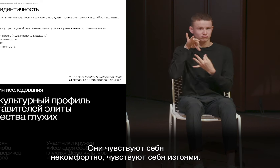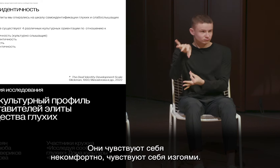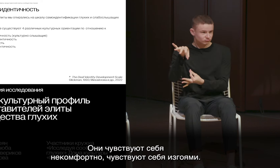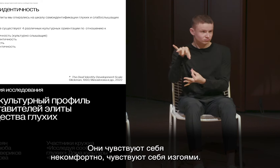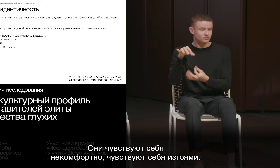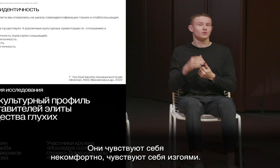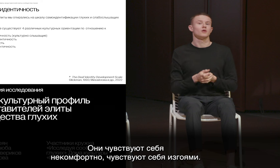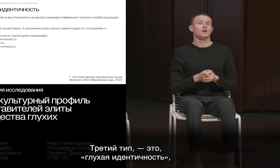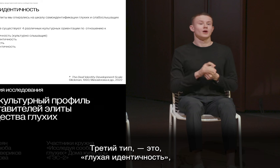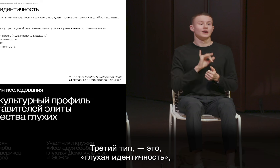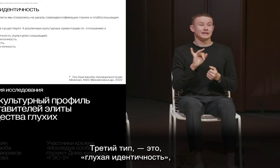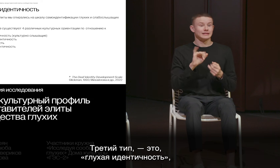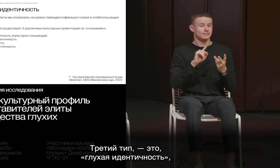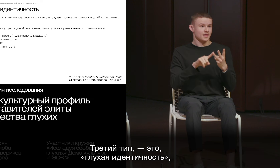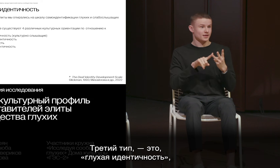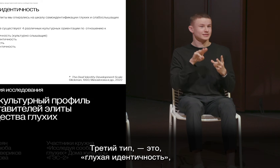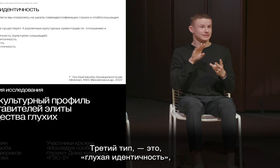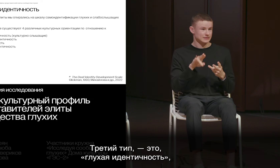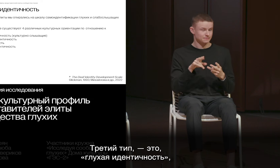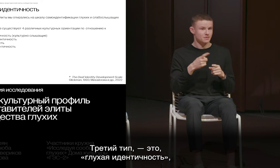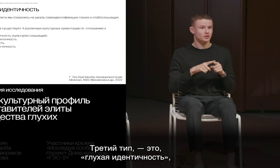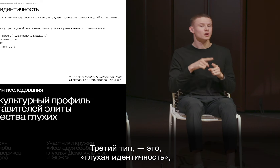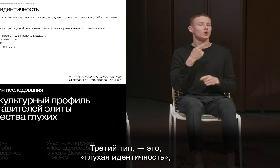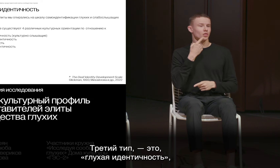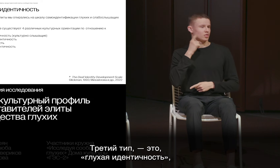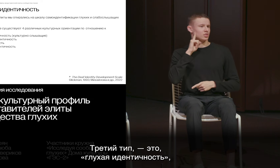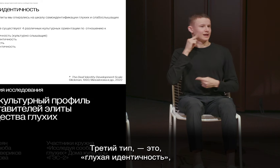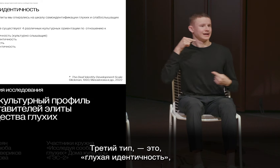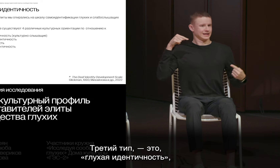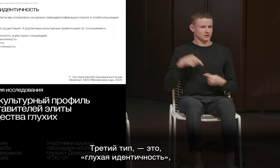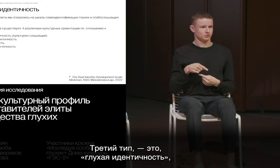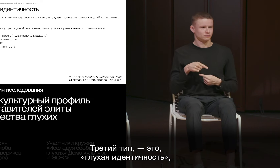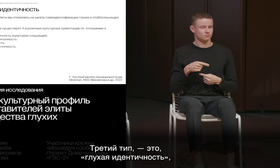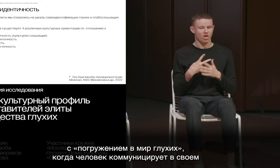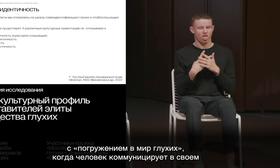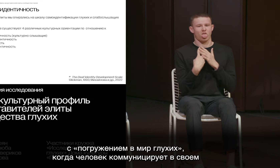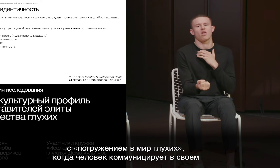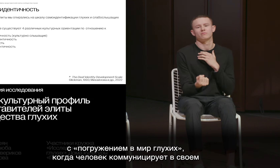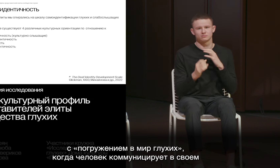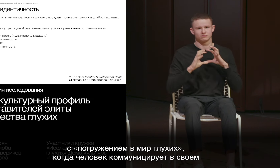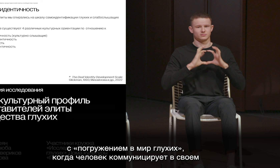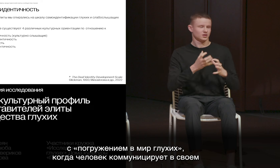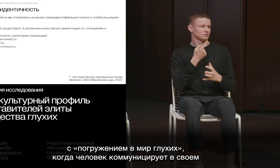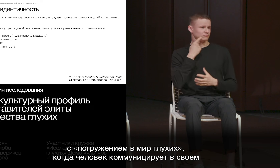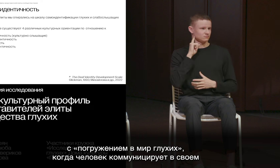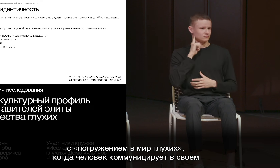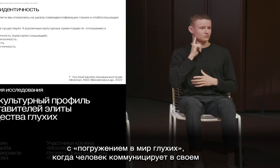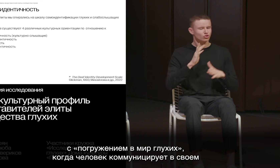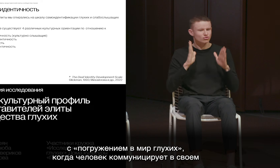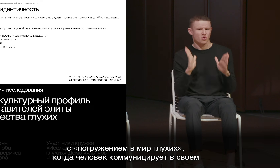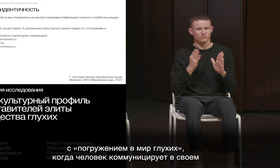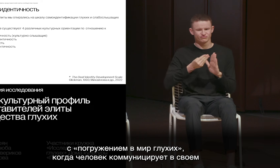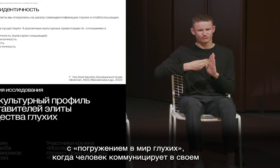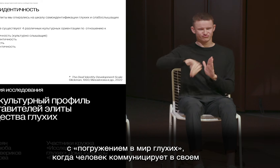Они чувствуют себя некомфортно, чувствуют себя изгоями. Третий тип, который мы разобрали, это действительно